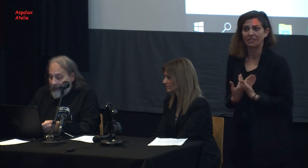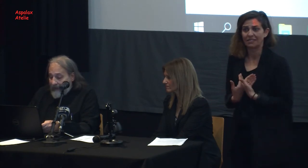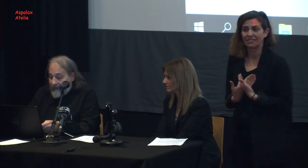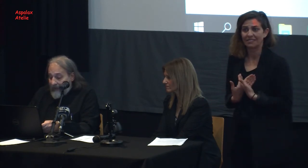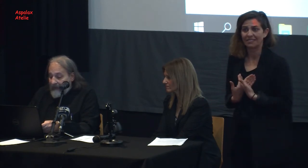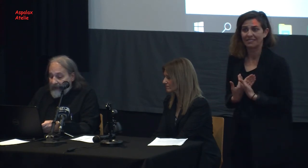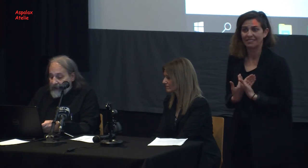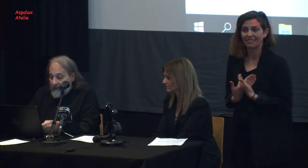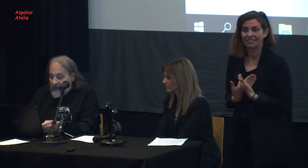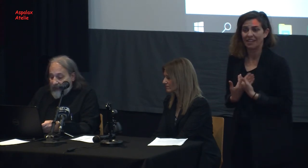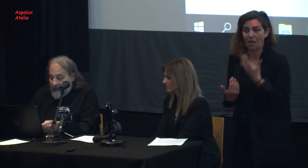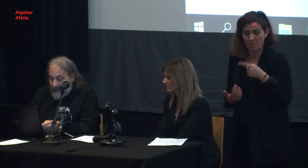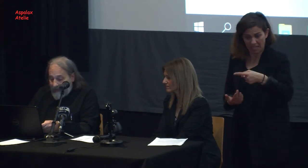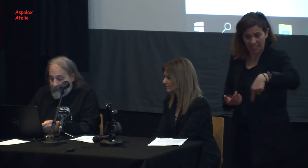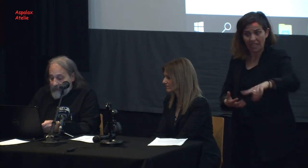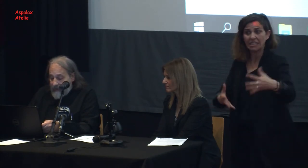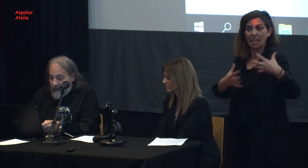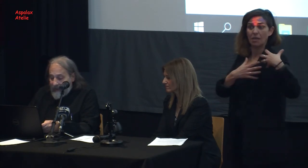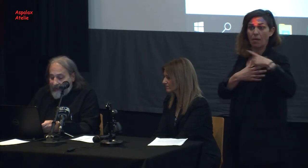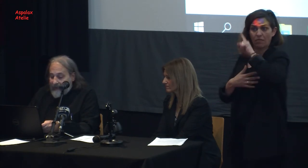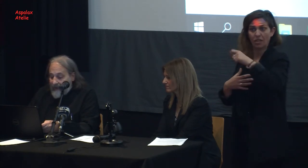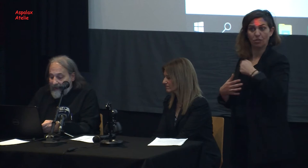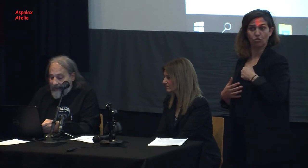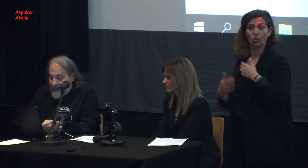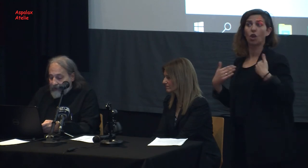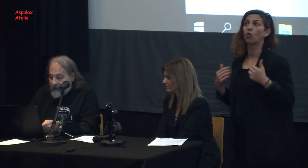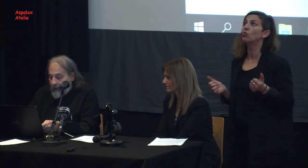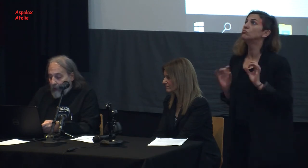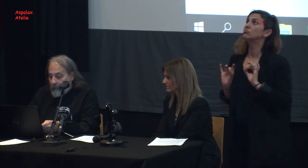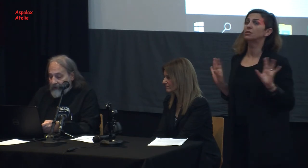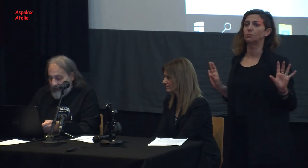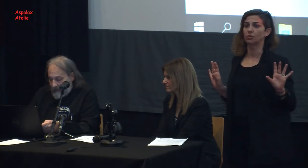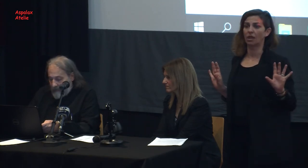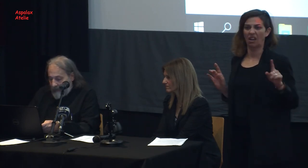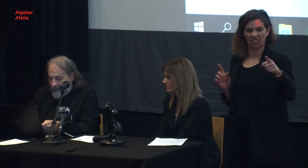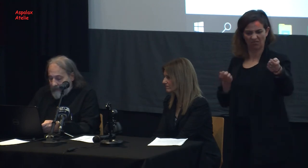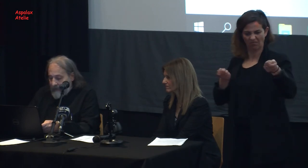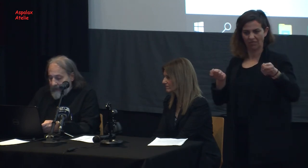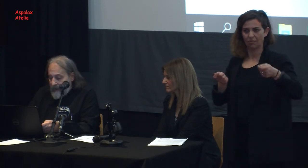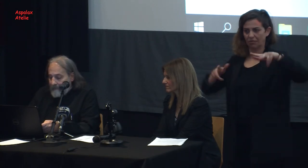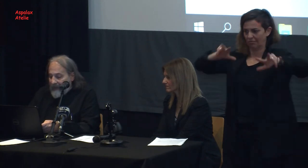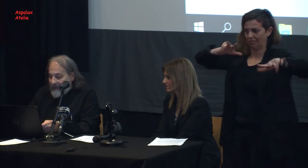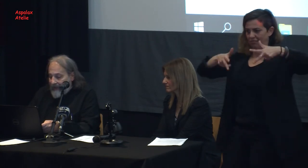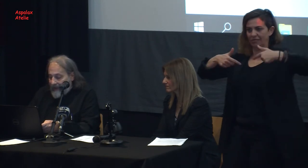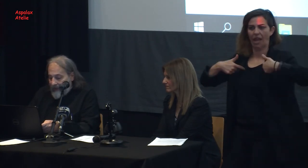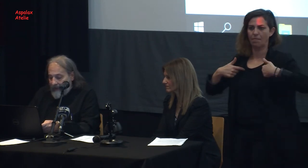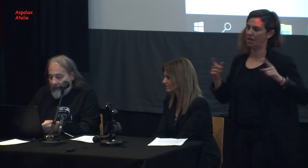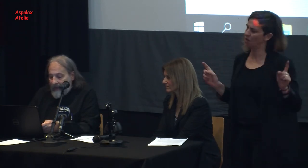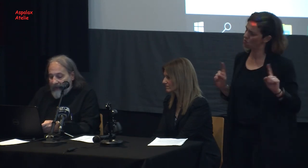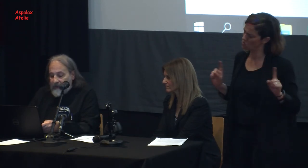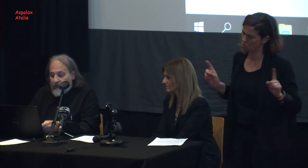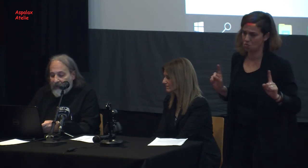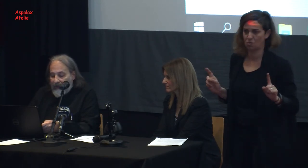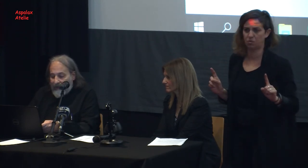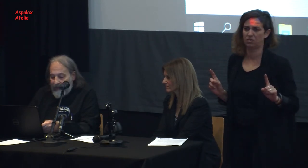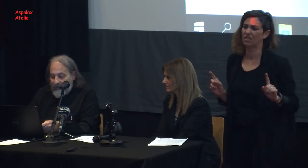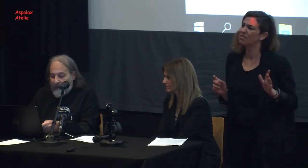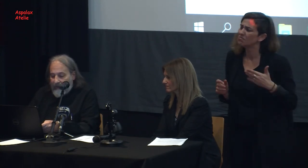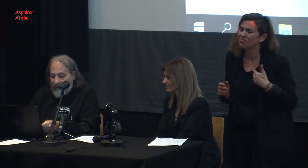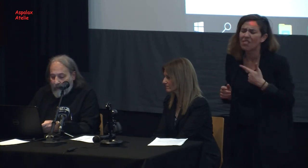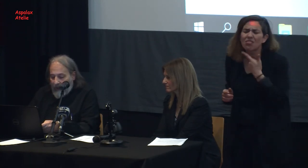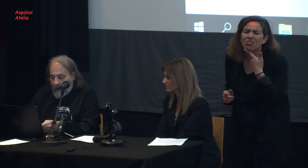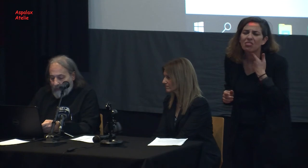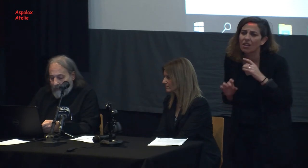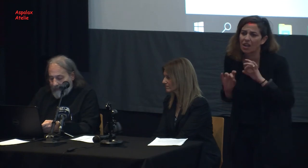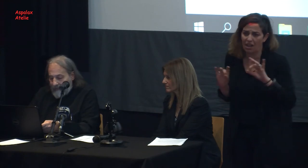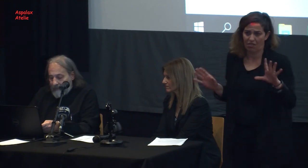που άλλοι κρατάνε τη ζωή μου στα χέρια τους και την χειρίζονται όπως θέλουν. Με διαλύει έστω και αν γίνεται